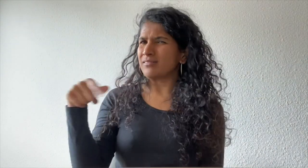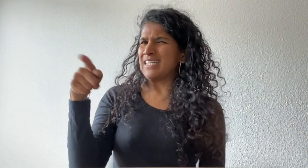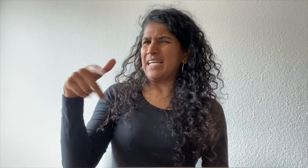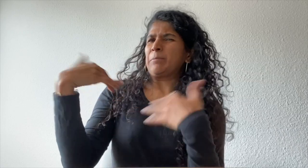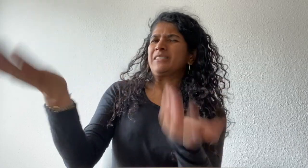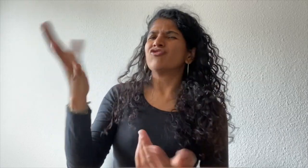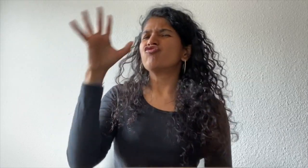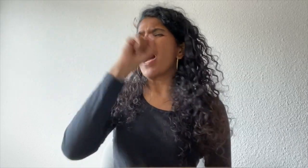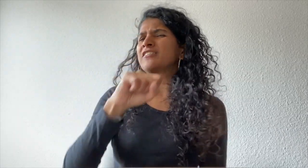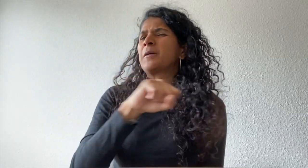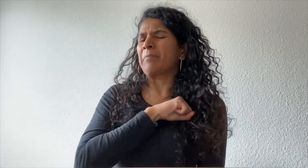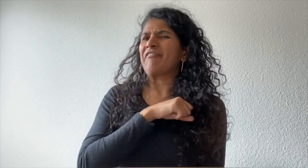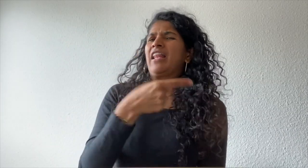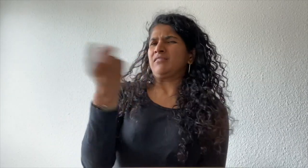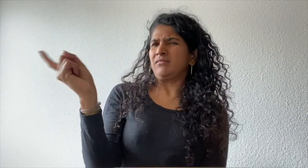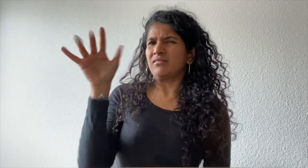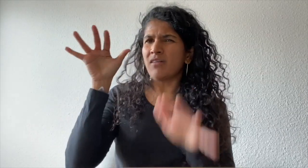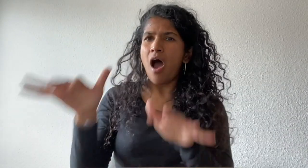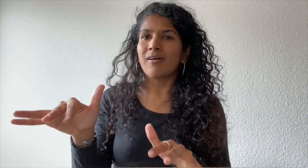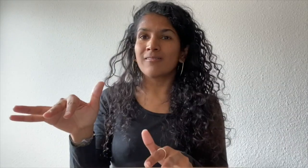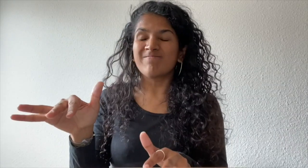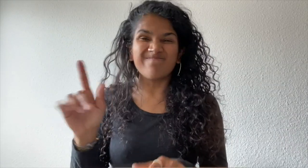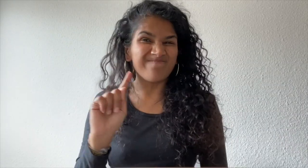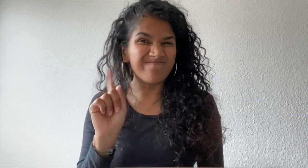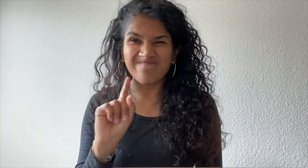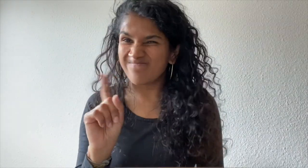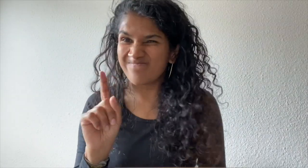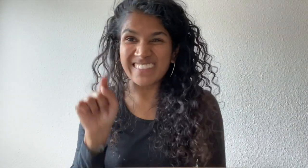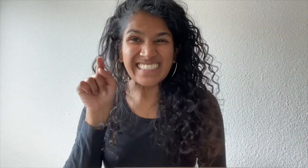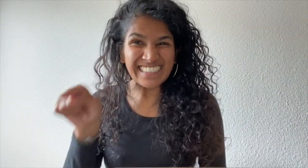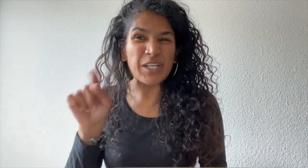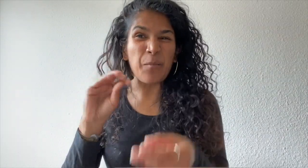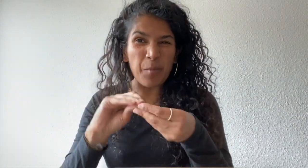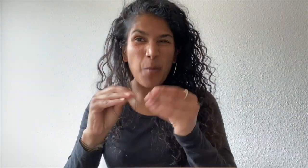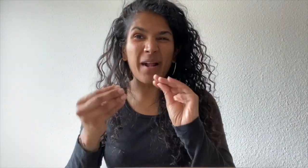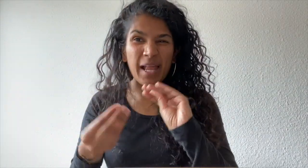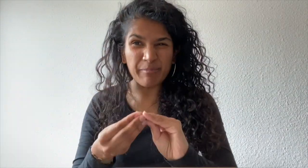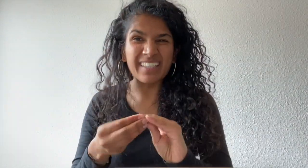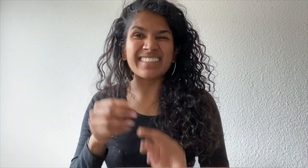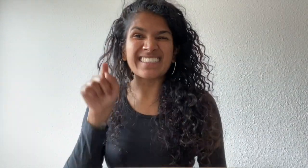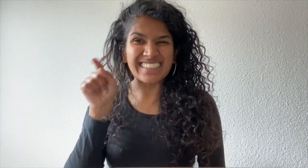Müsste es denn, wenn es doch weiße Privilegien gibt, nicht auch schwarze Privilegien geben?